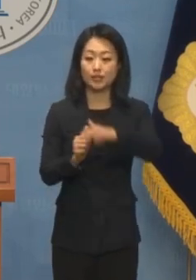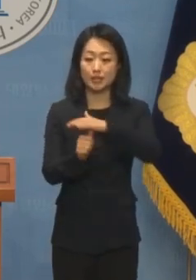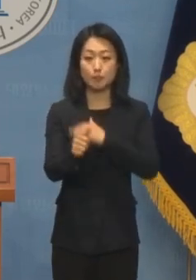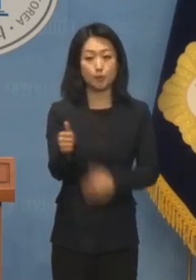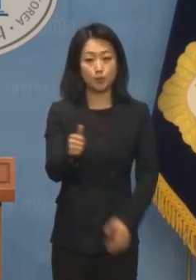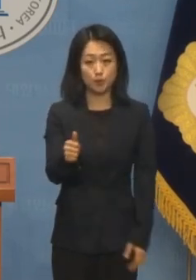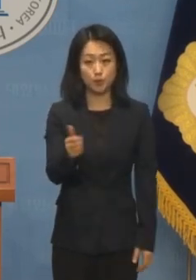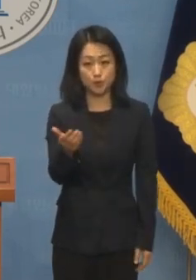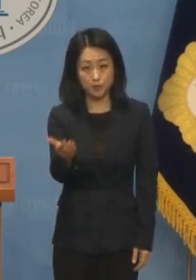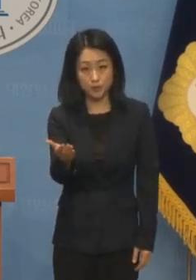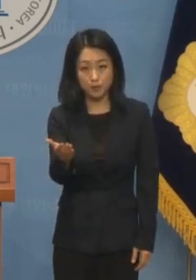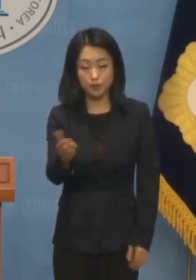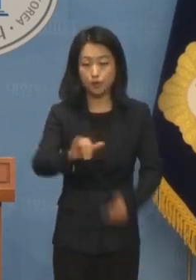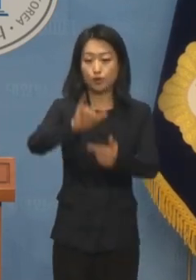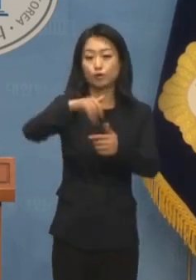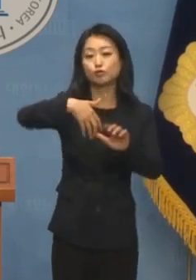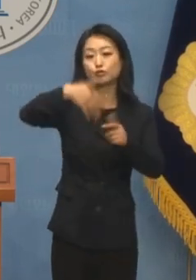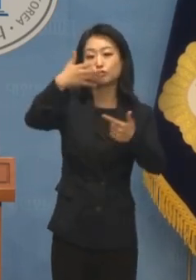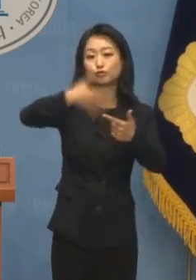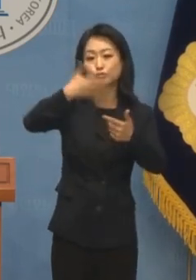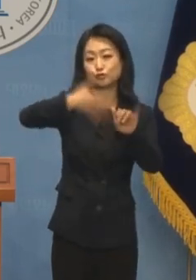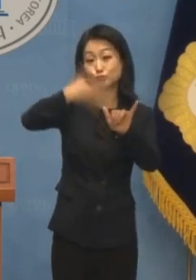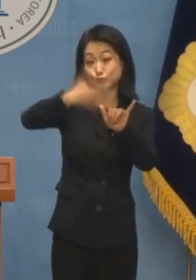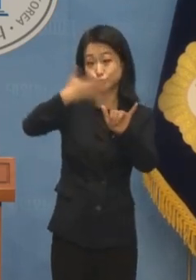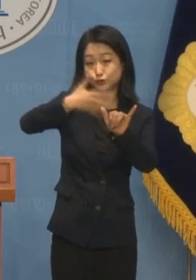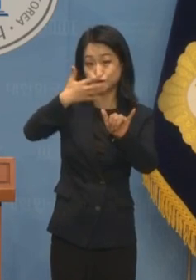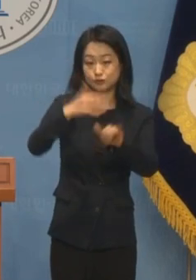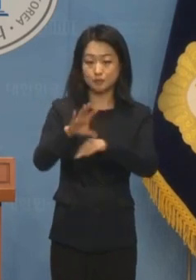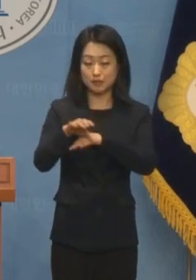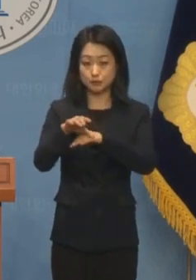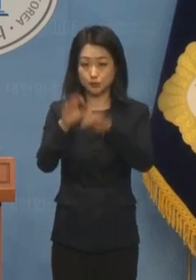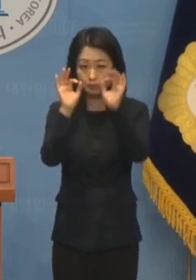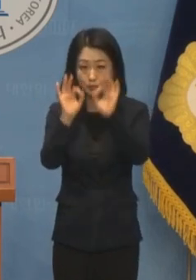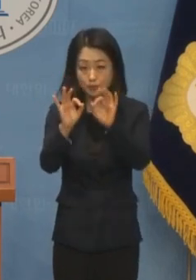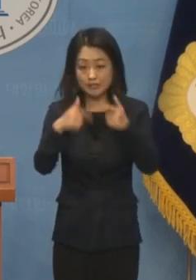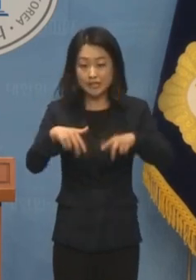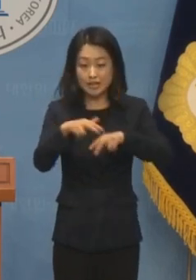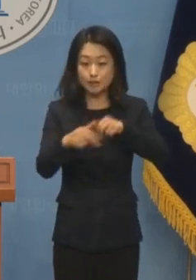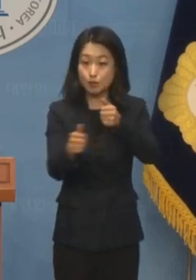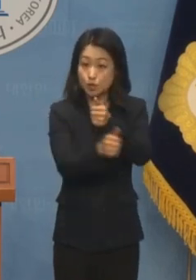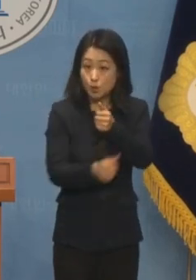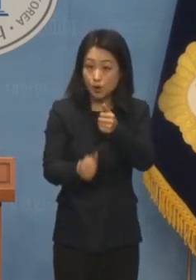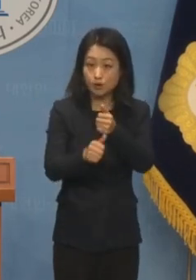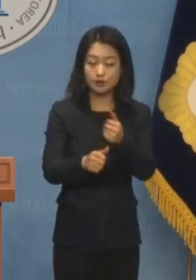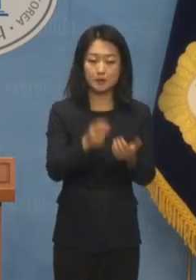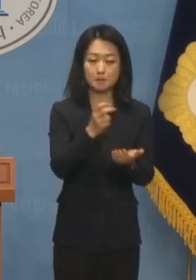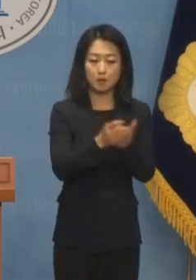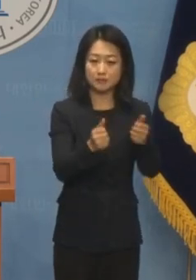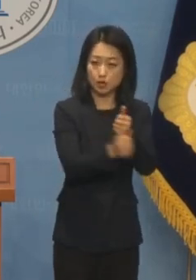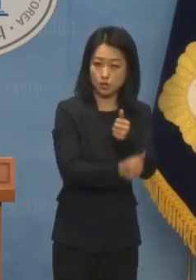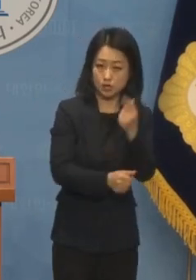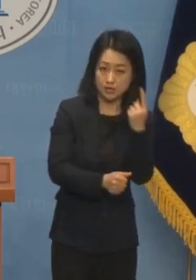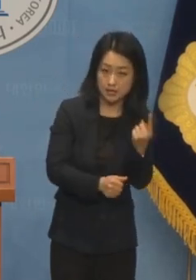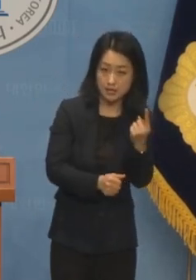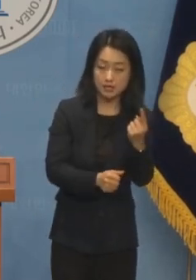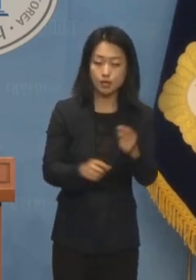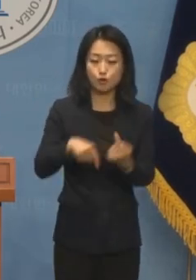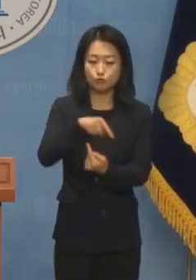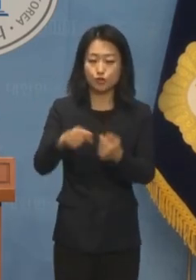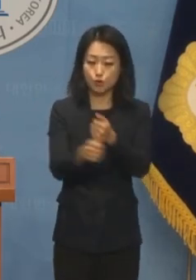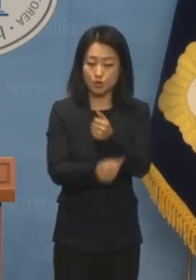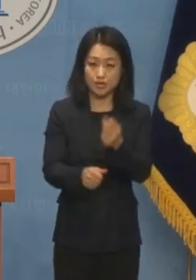대표께서는 유튜브 방송에서 우리가 집중하는 상임위는 법사위 운영이